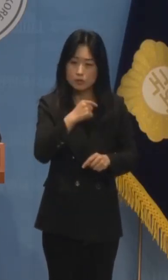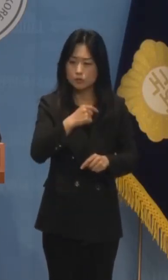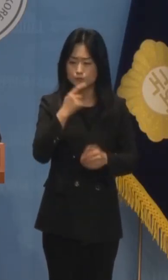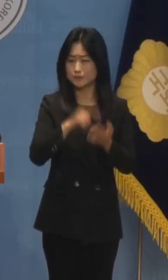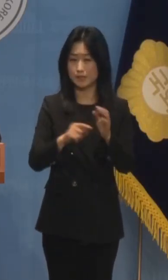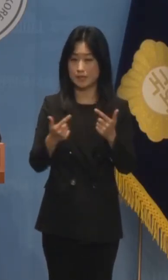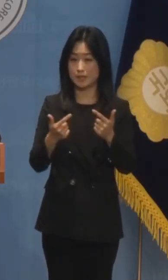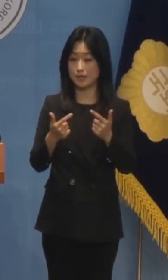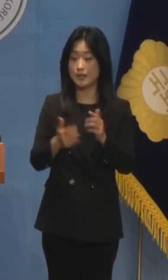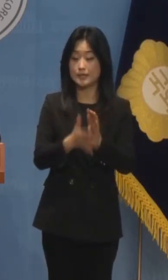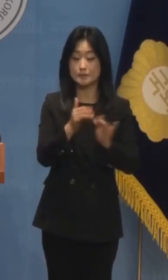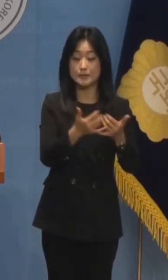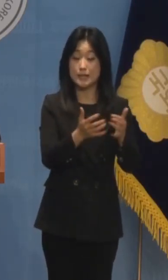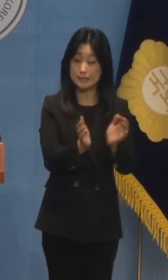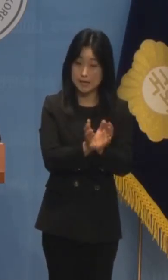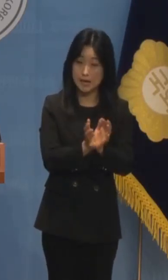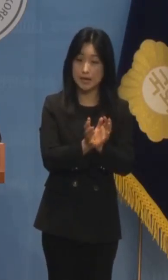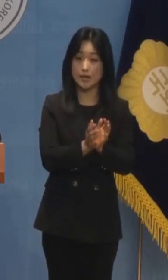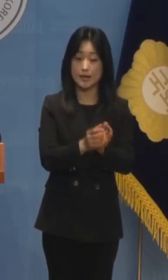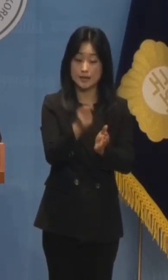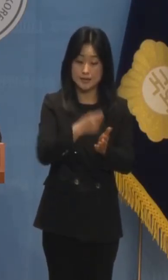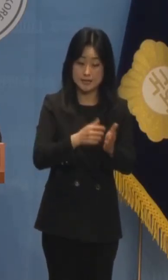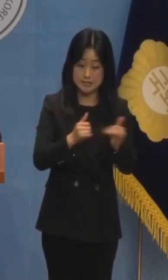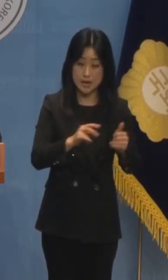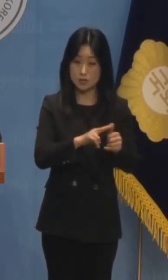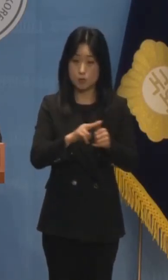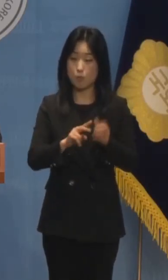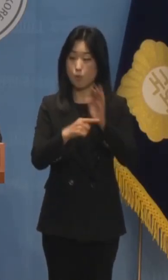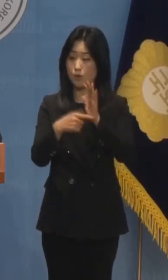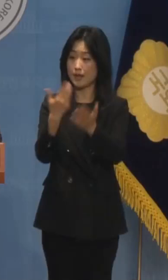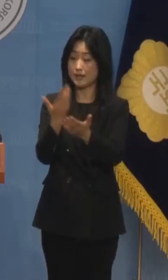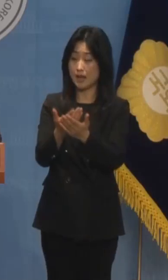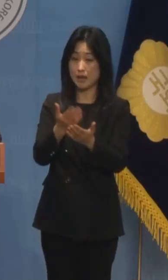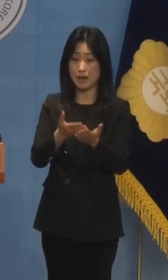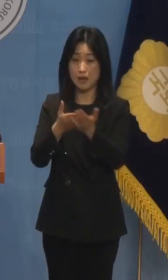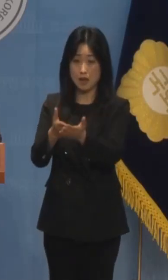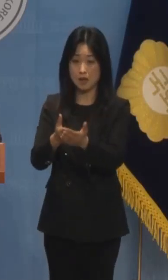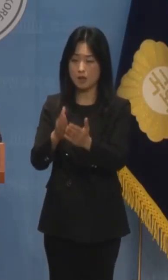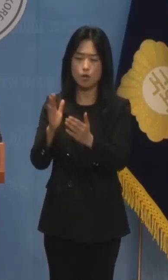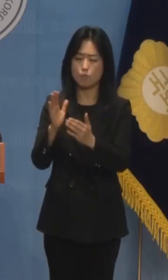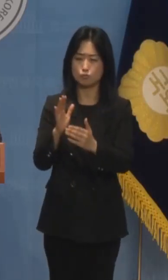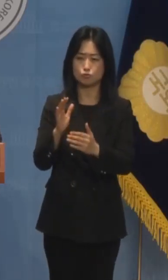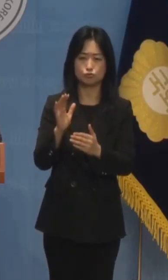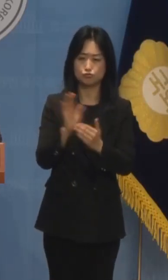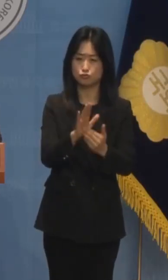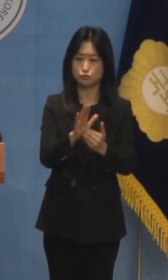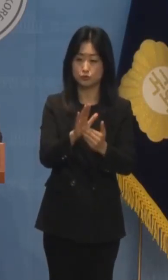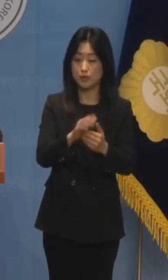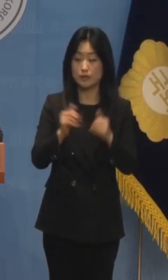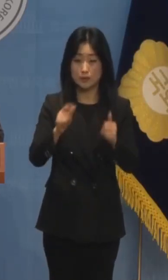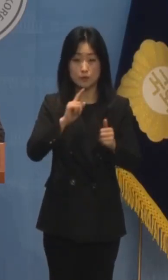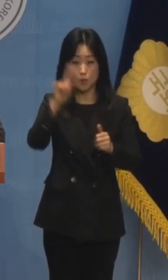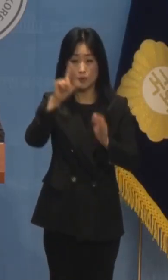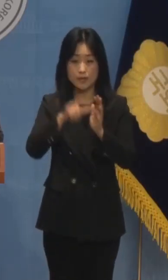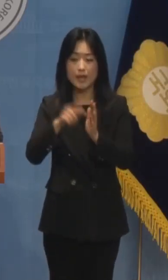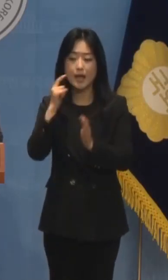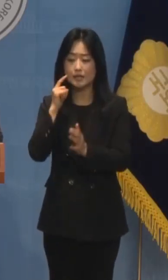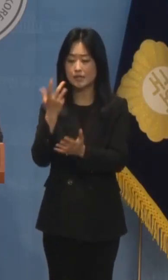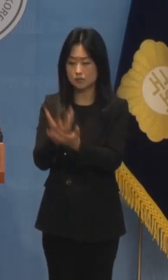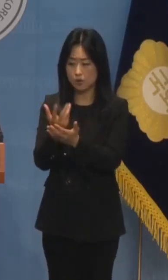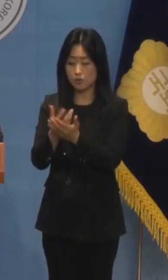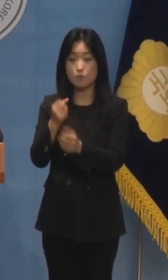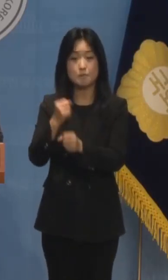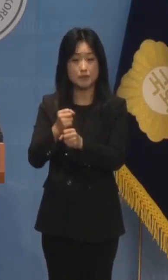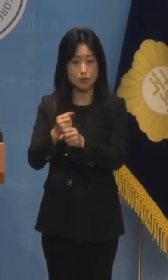검찰은 언론과 시민단체의 정보공개 요청을 거부했던 사실이 있고 행정소송 과정에서 허위 공문서를